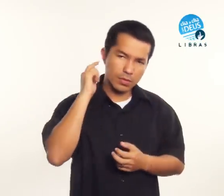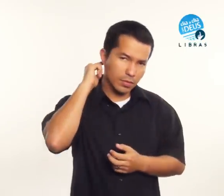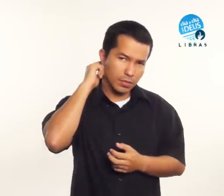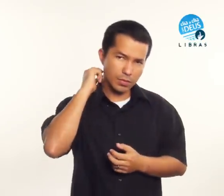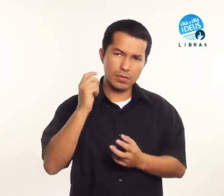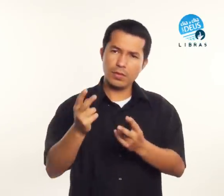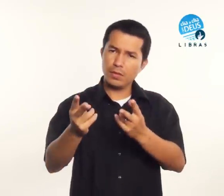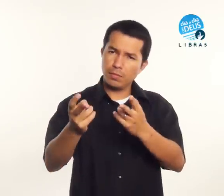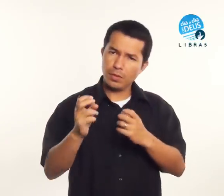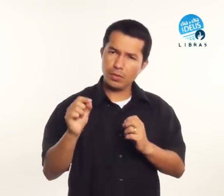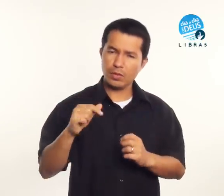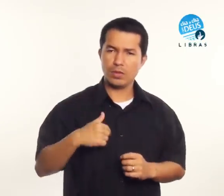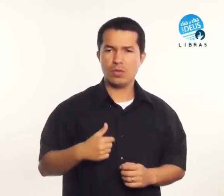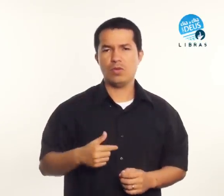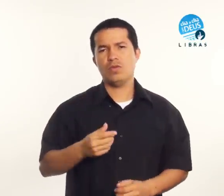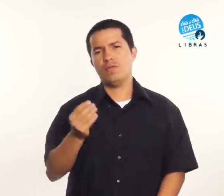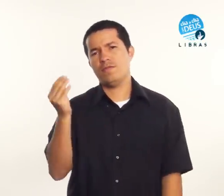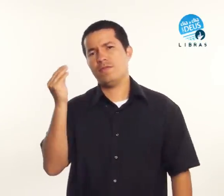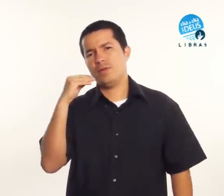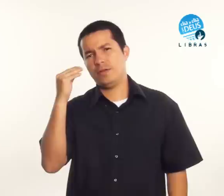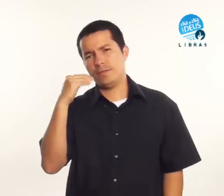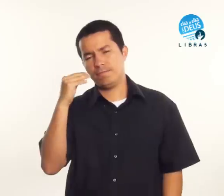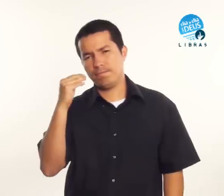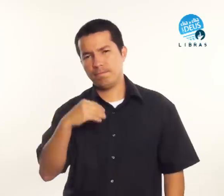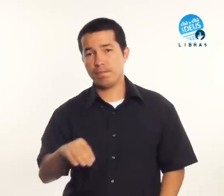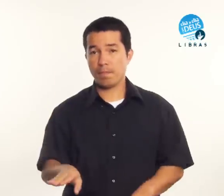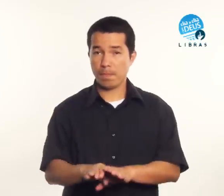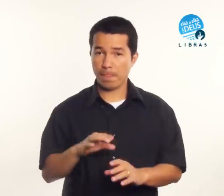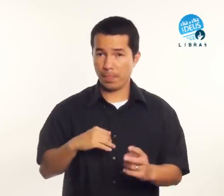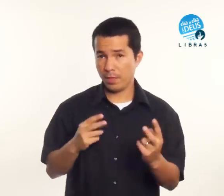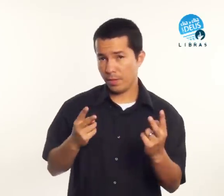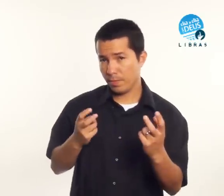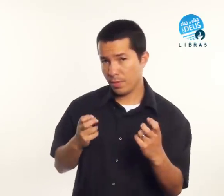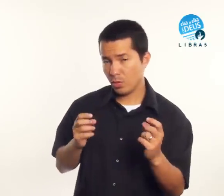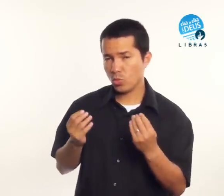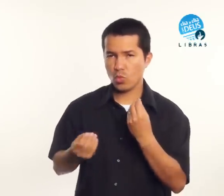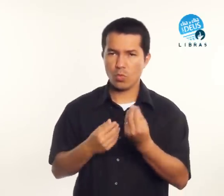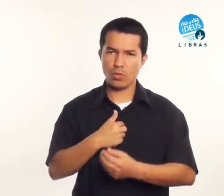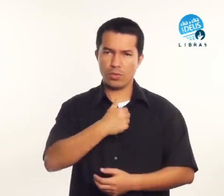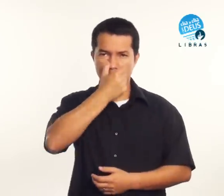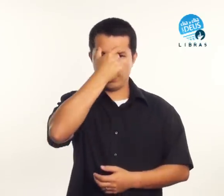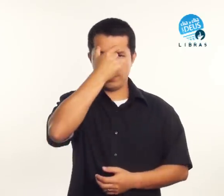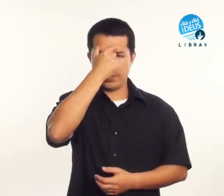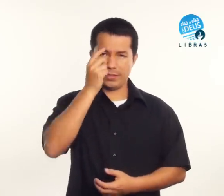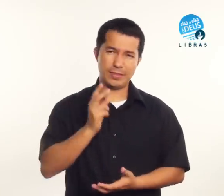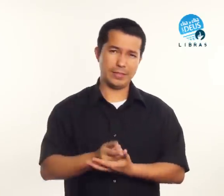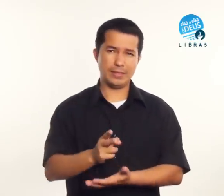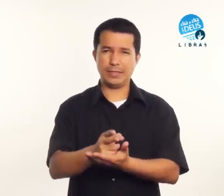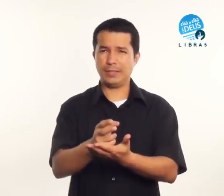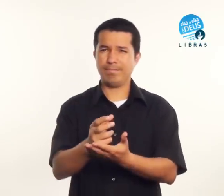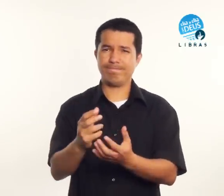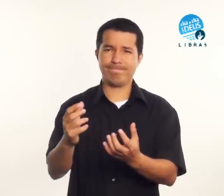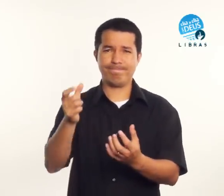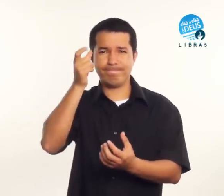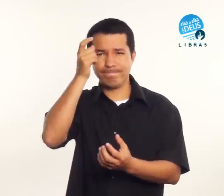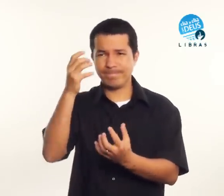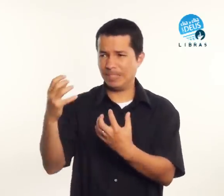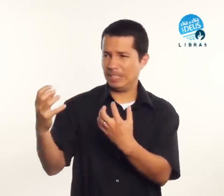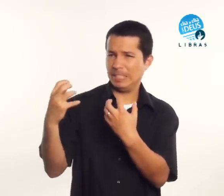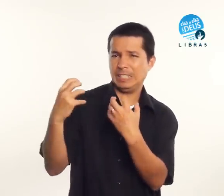minhas fraquezas e para perceber como a minha mente está sendo trabalhada